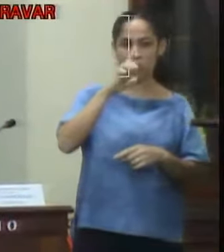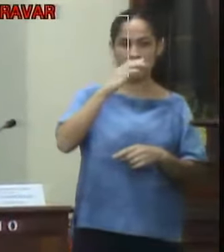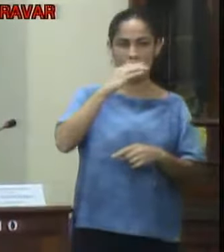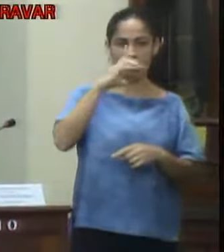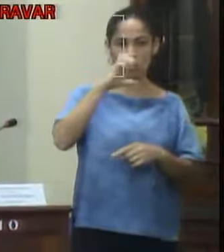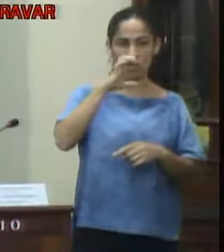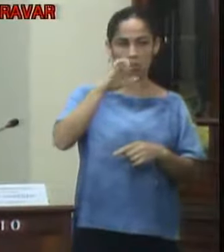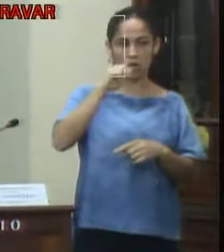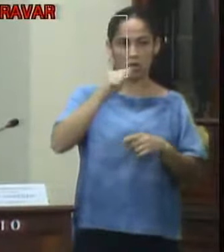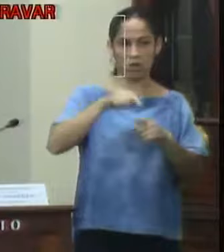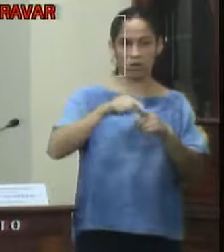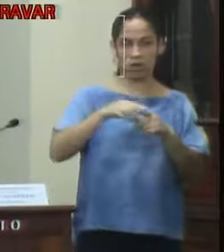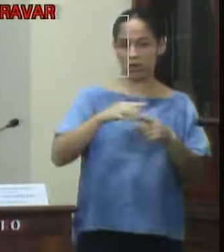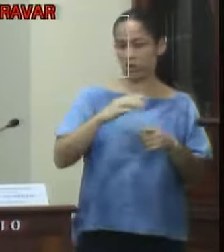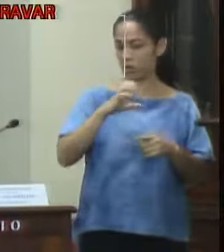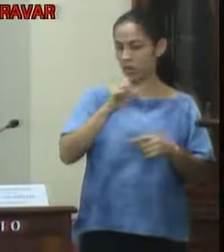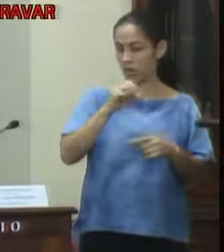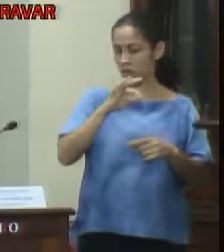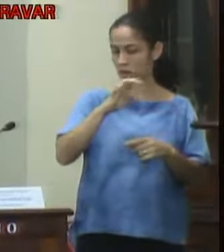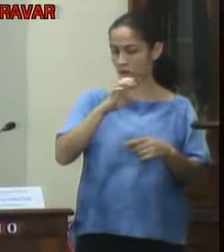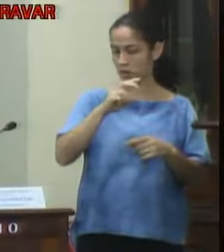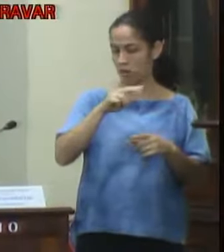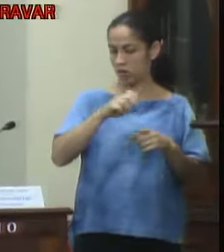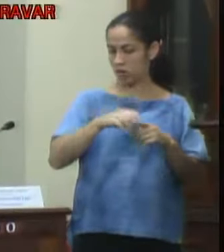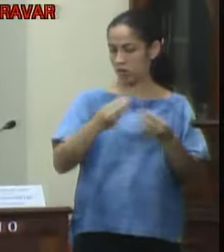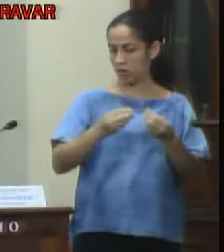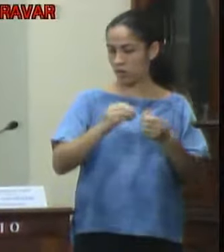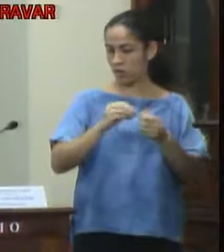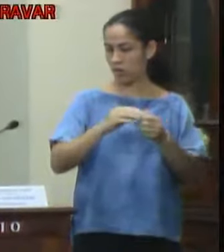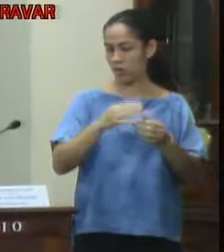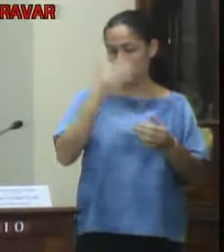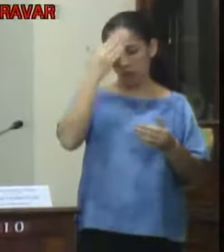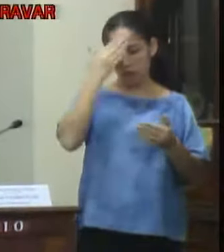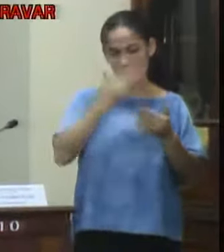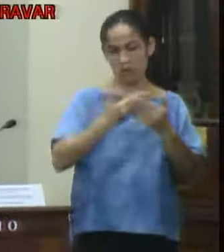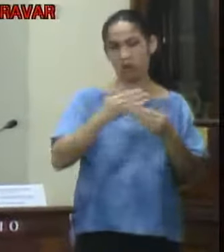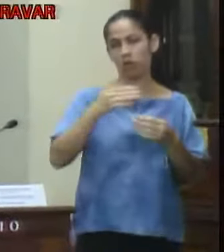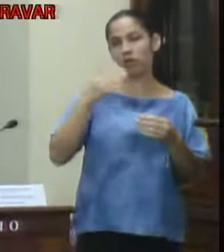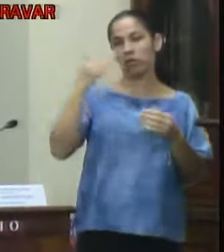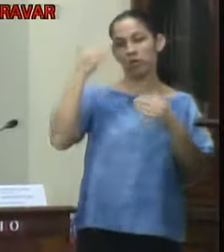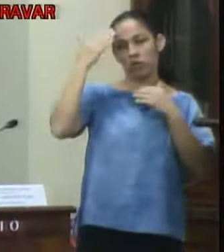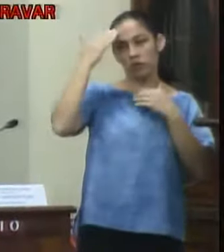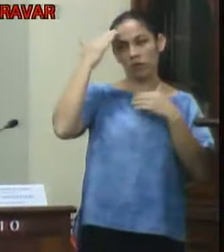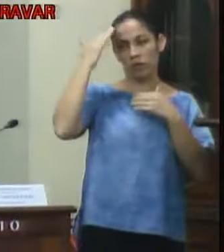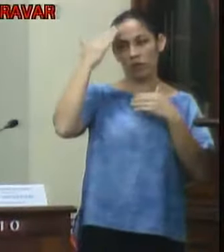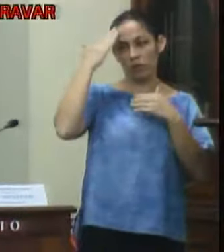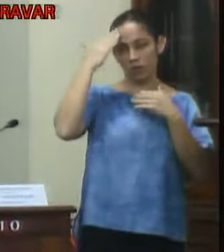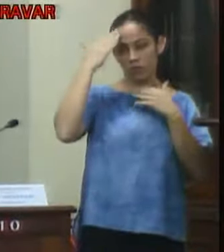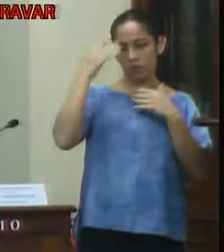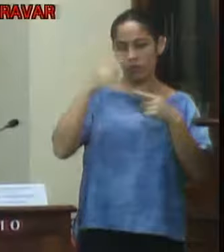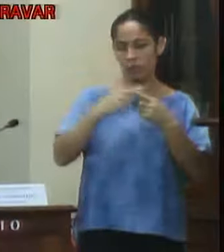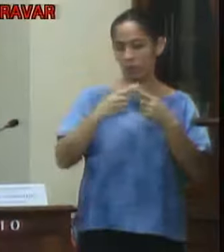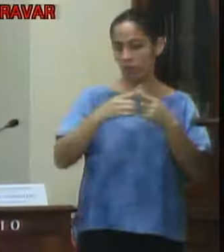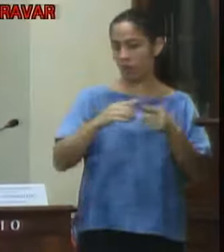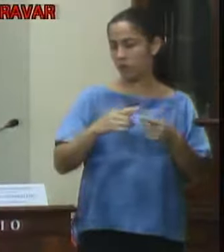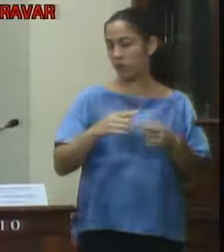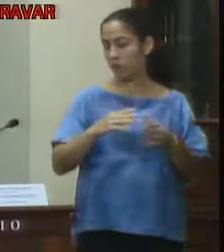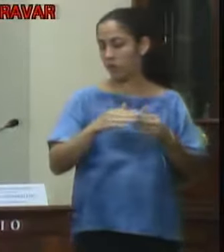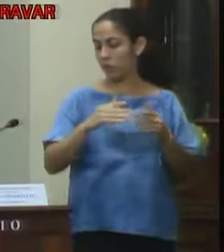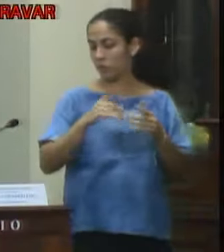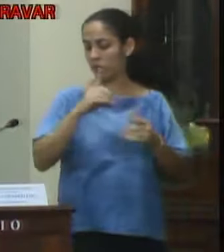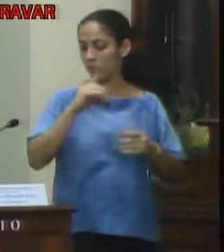seu nome às instalações do Centro Administrativo de Pentanha. Certo que seremos atendidos em mais este pleito, reafirmamos os nossos protestos de estima e